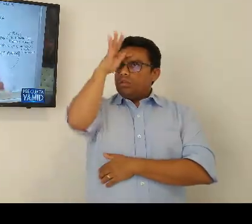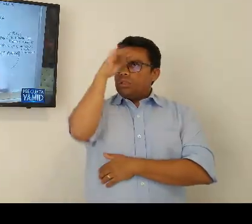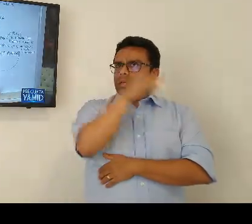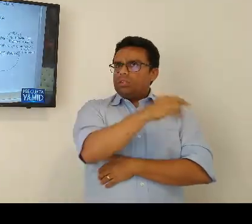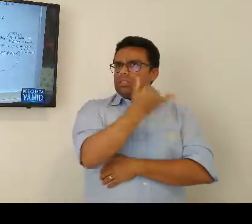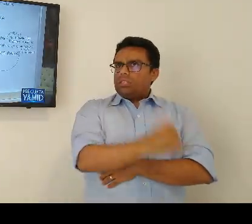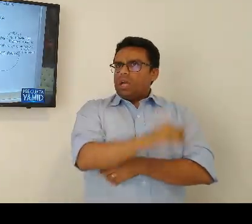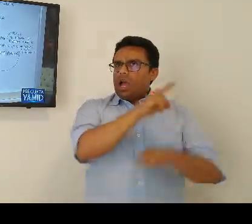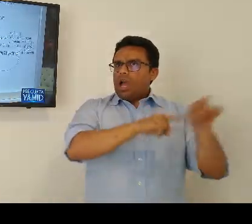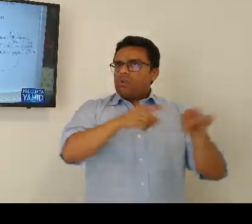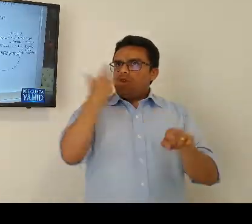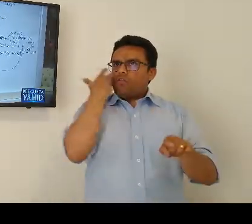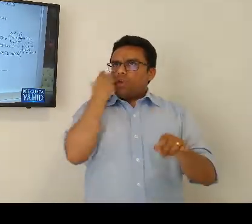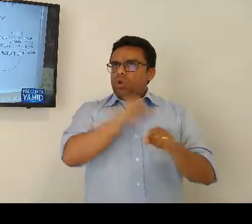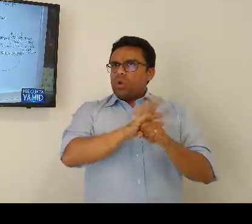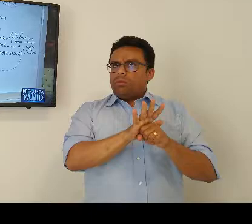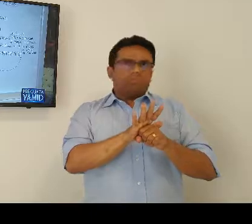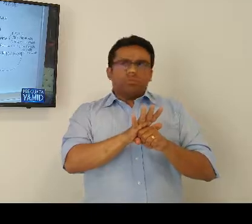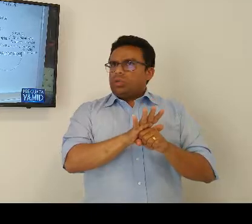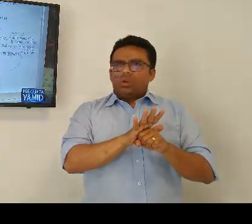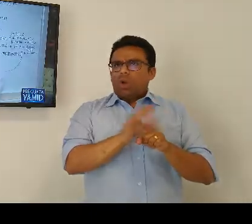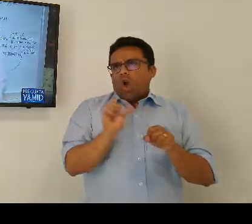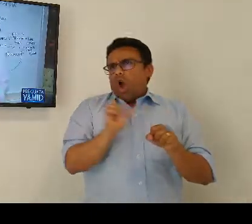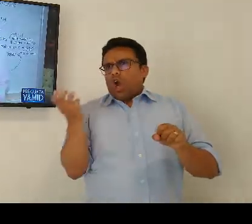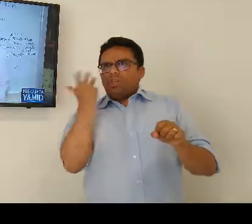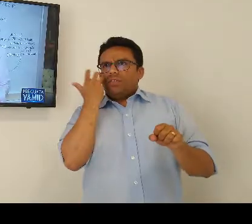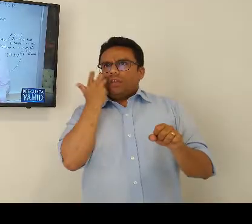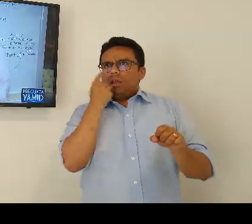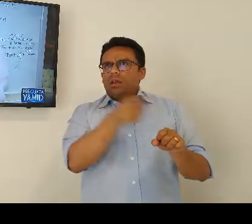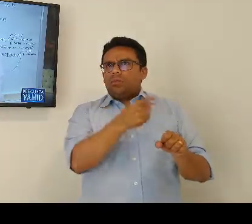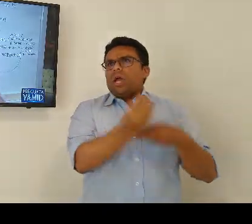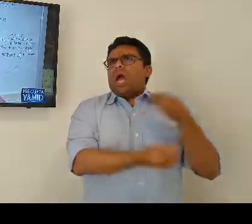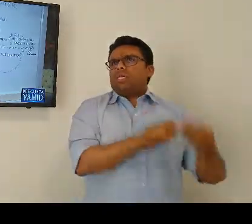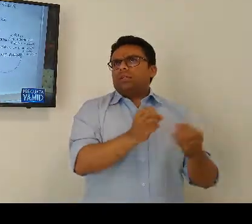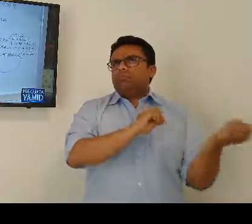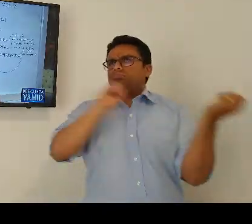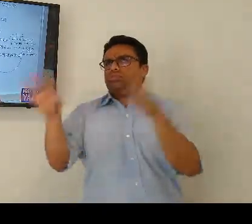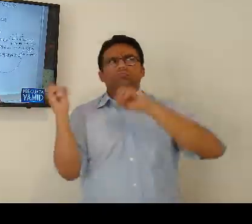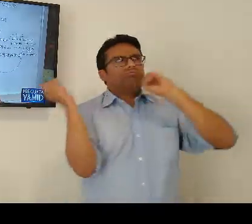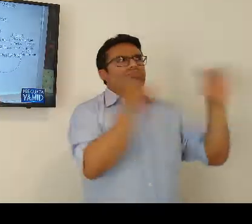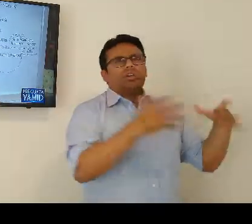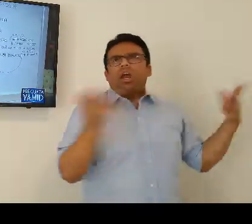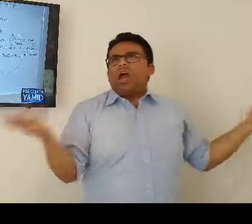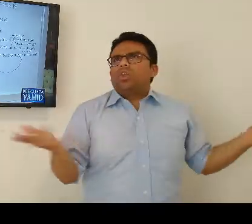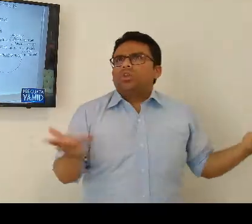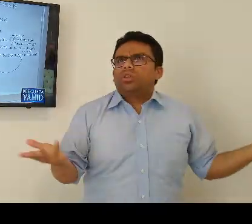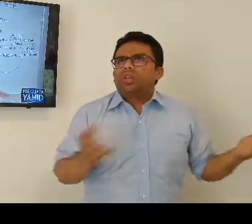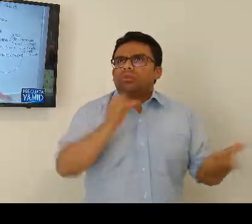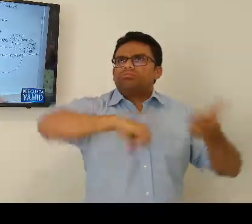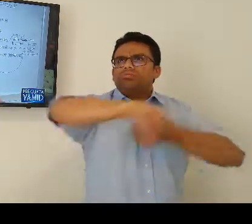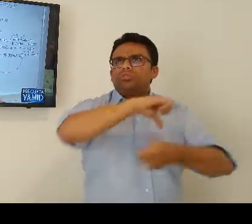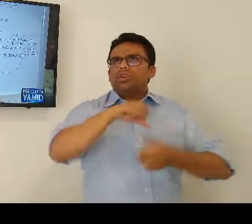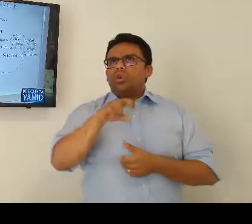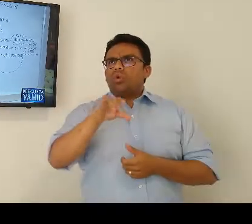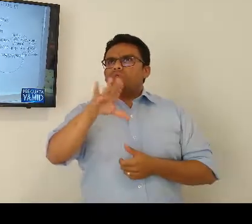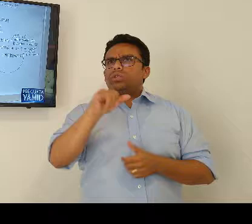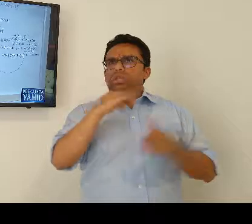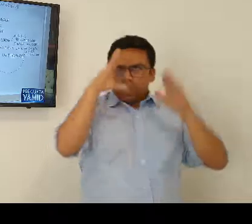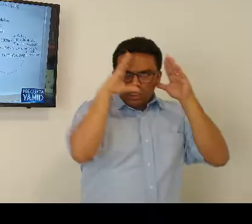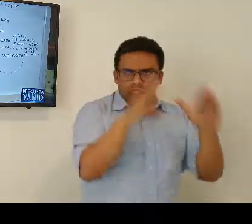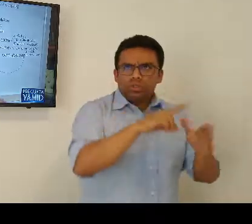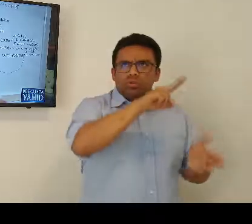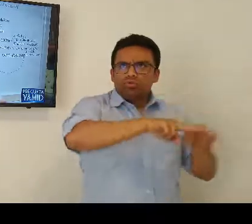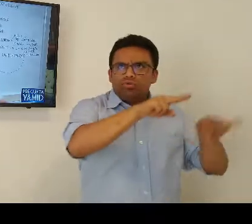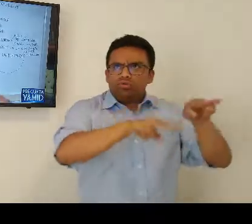de los hospitales hoy las estamos transformando en UCI. La pregunta entonces es, ¿a dónde mandamos esos enfermos que no son de